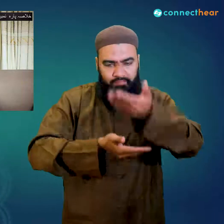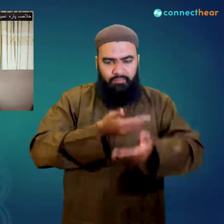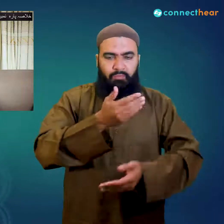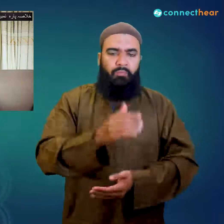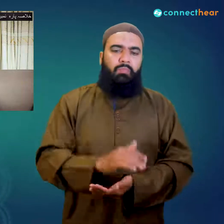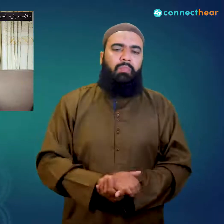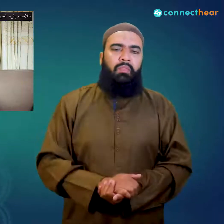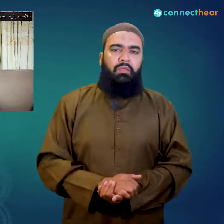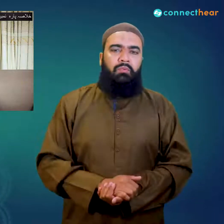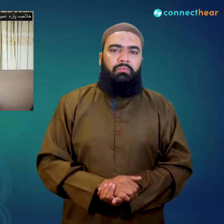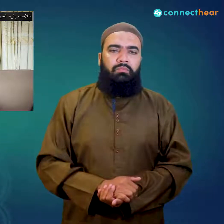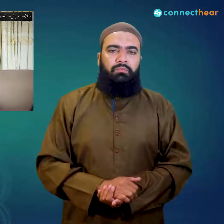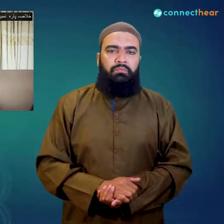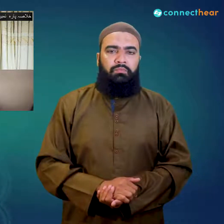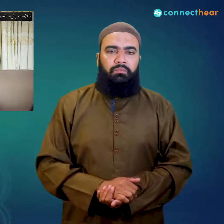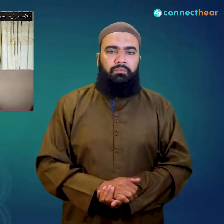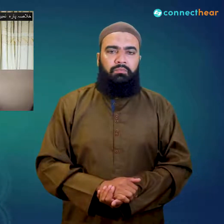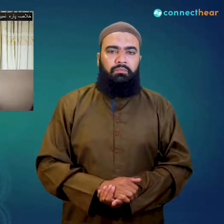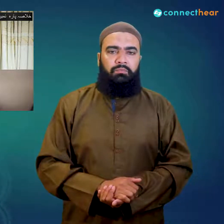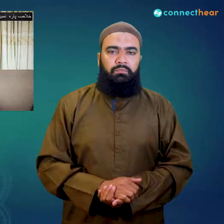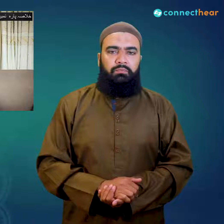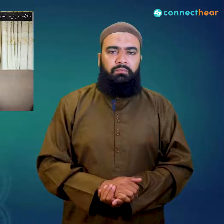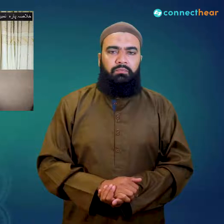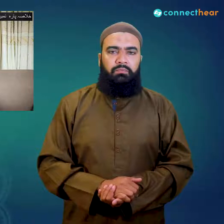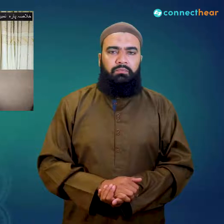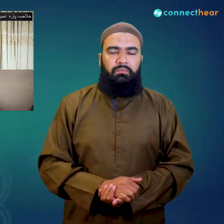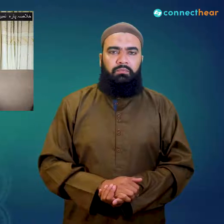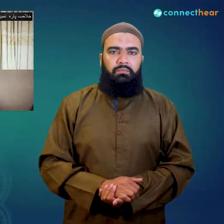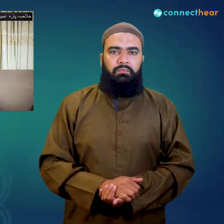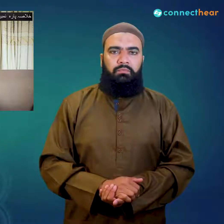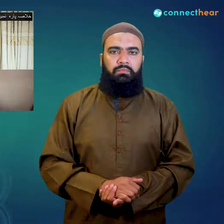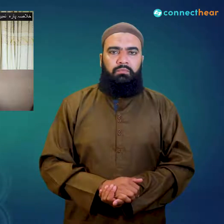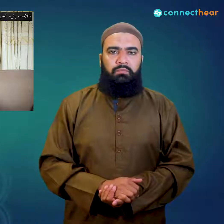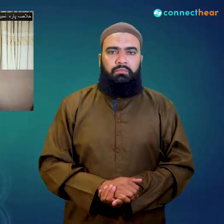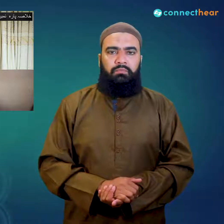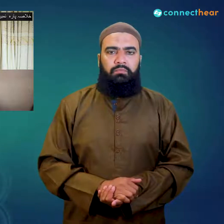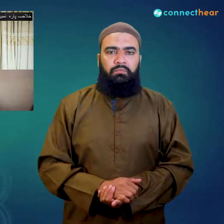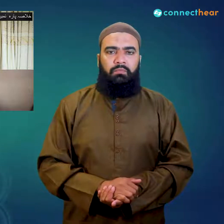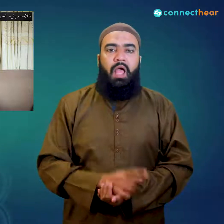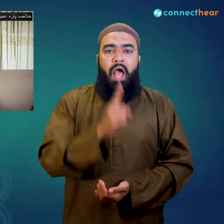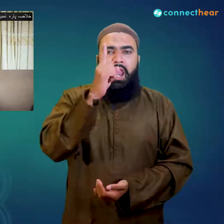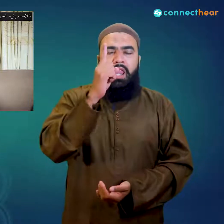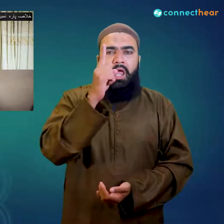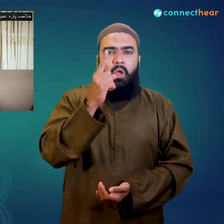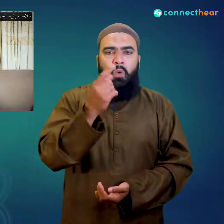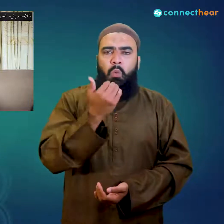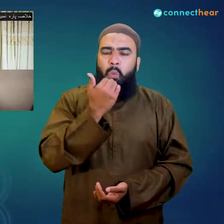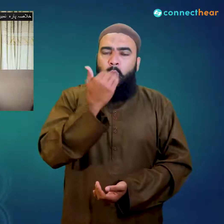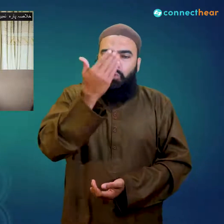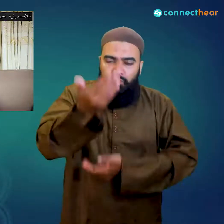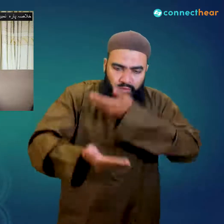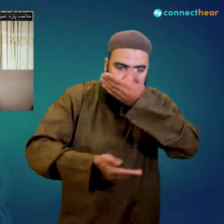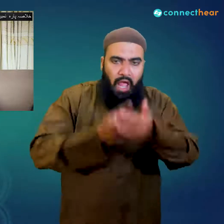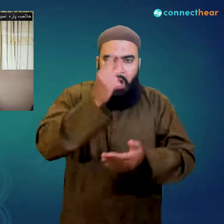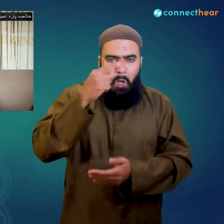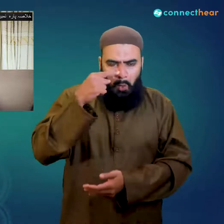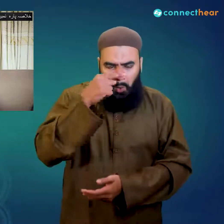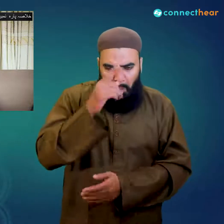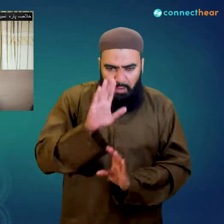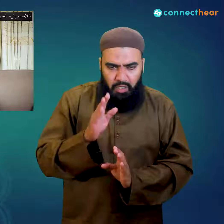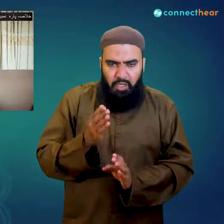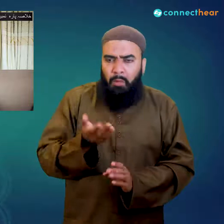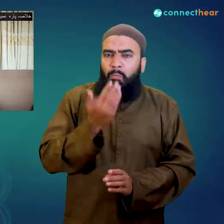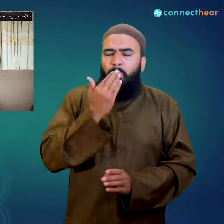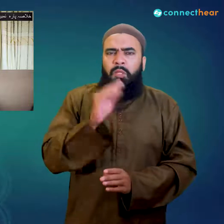لا یستحیی ان یضرب مثلا ما بعوضۃ فما فوقها، اللہ اس بات سے بالکل نہیں شرماتا کہ وہ